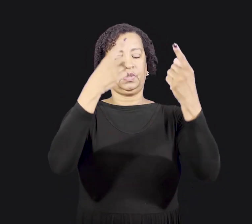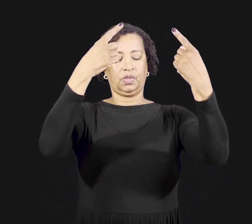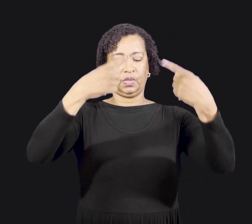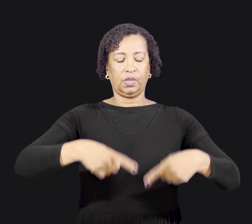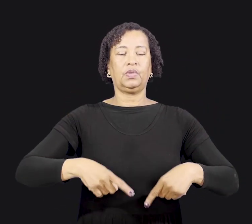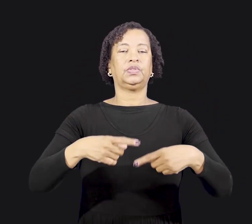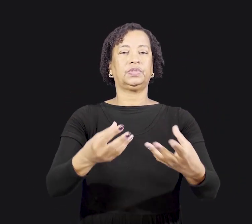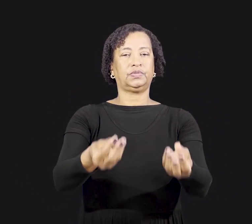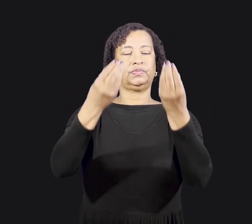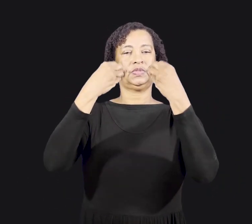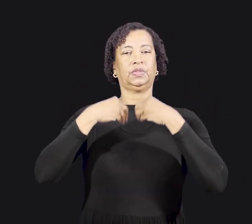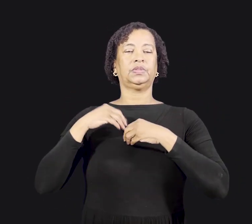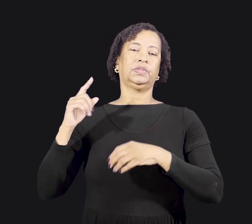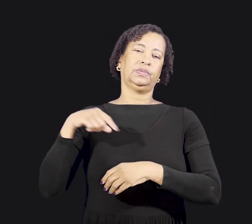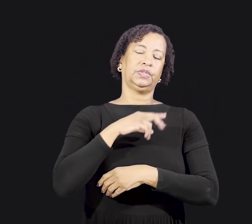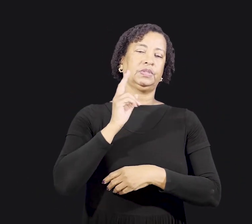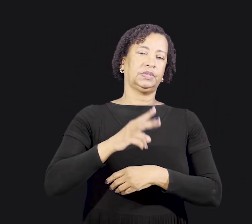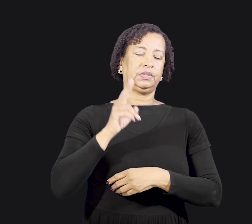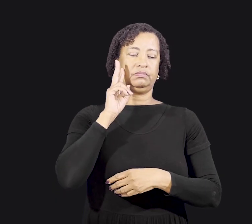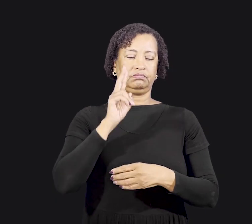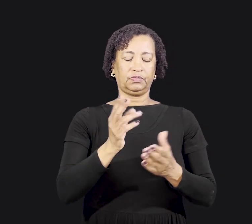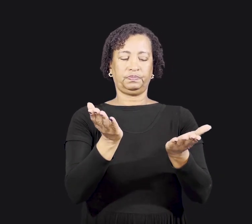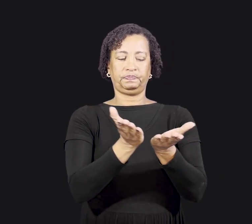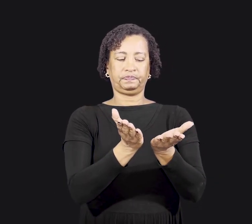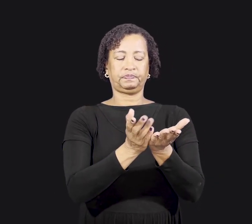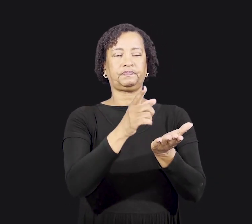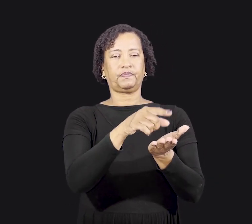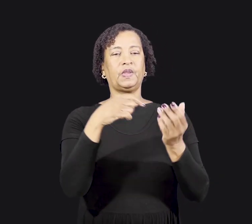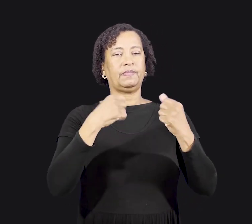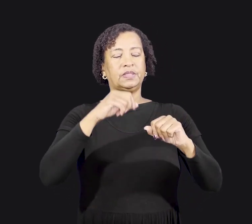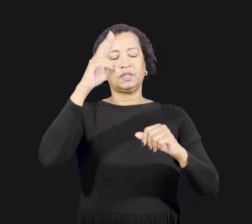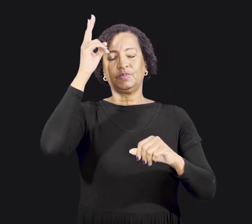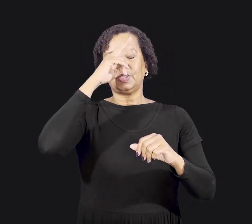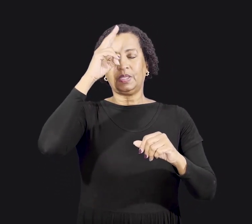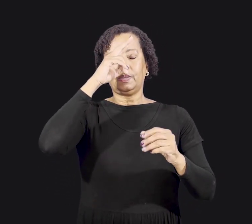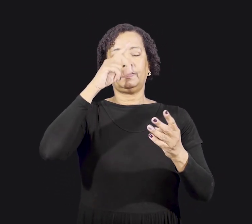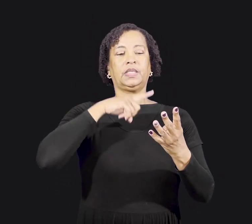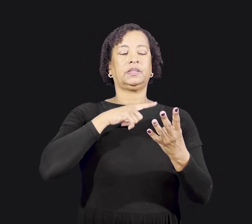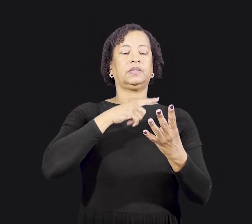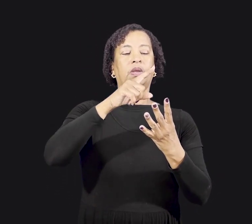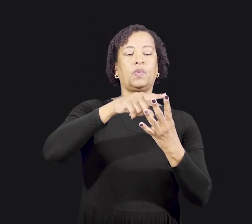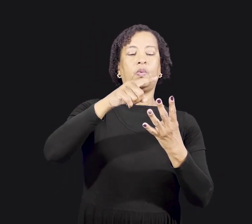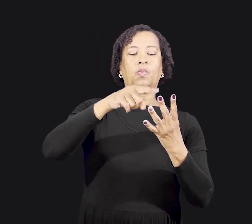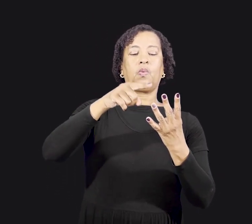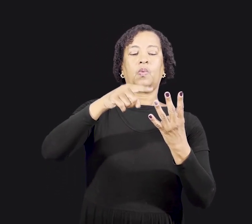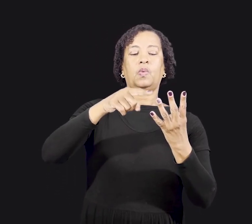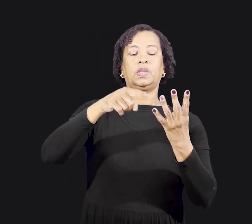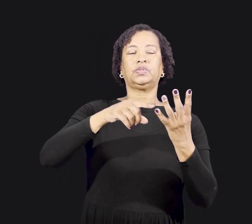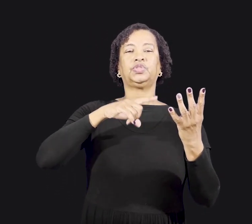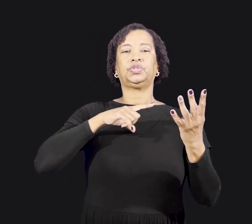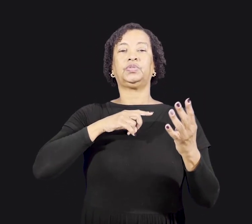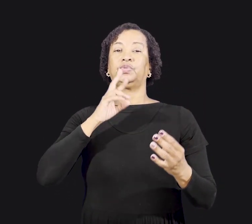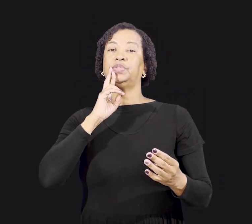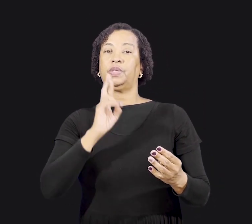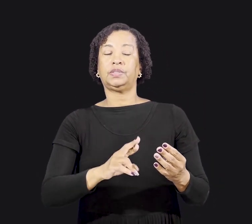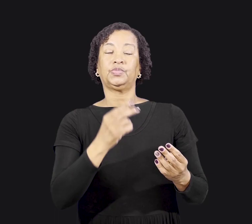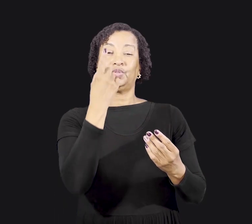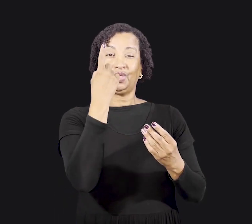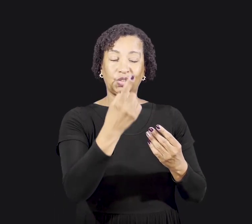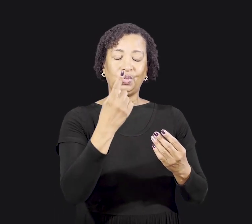o desafio que nos é lançado. Sempre que ouvirmos a palavra de Deus, devemos nos lembrar que há 4 maneiras de respondermos a ela, mas apenas uma é